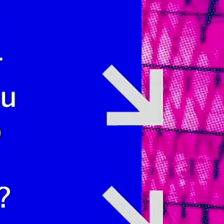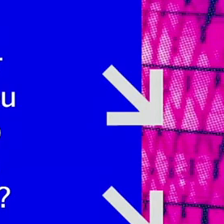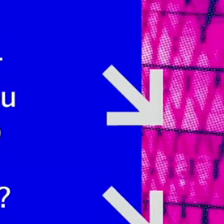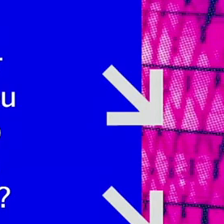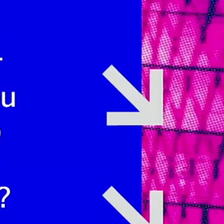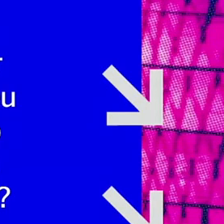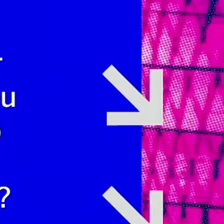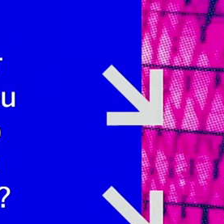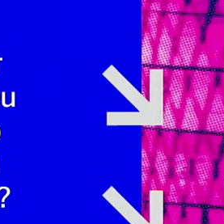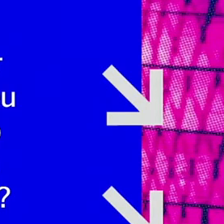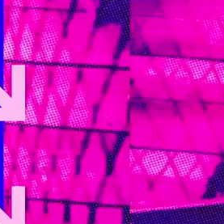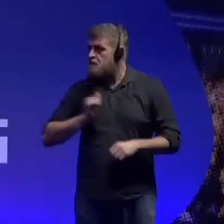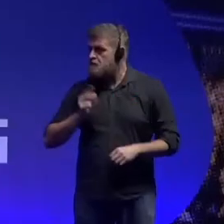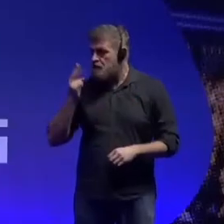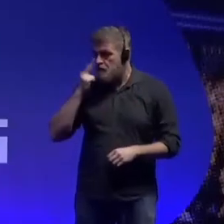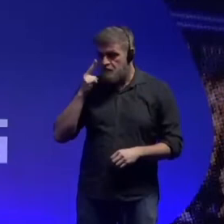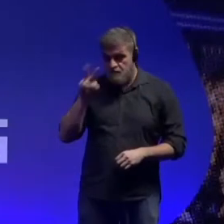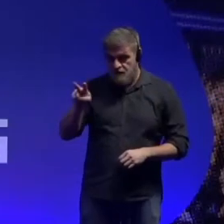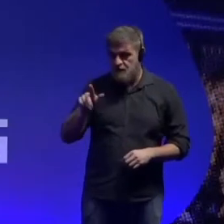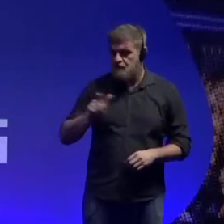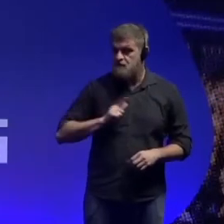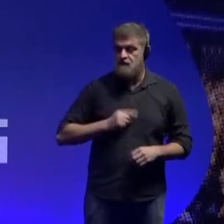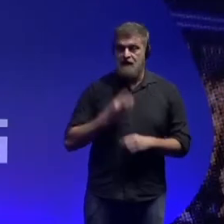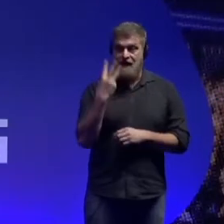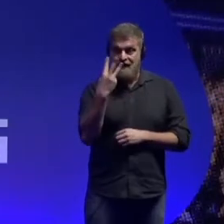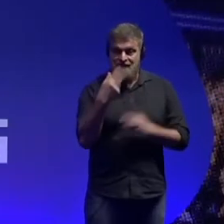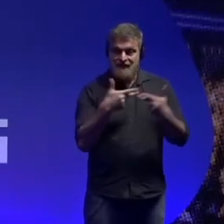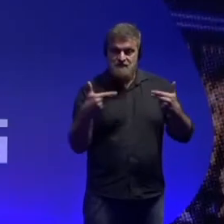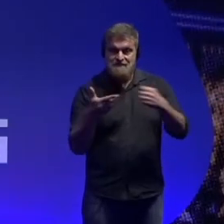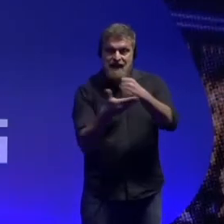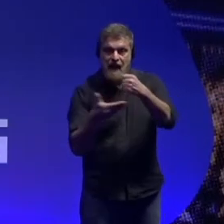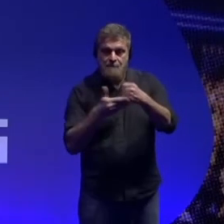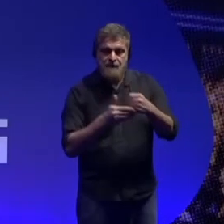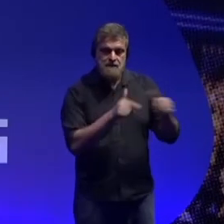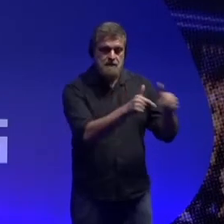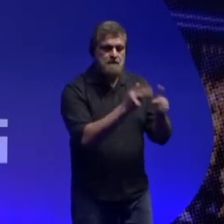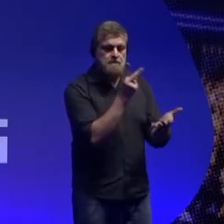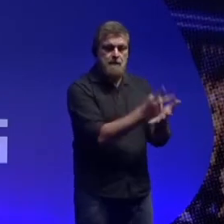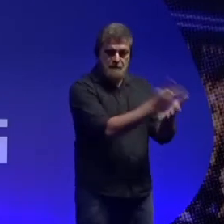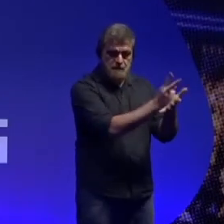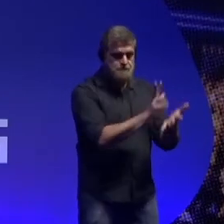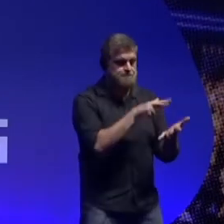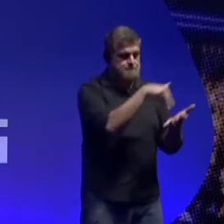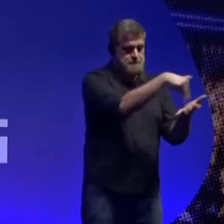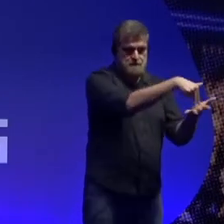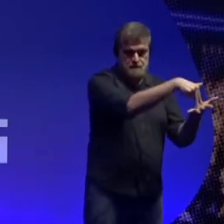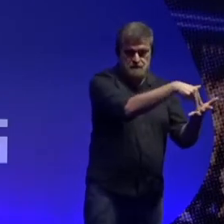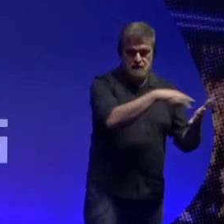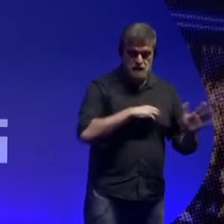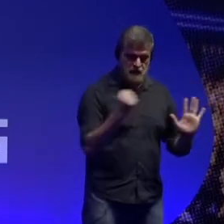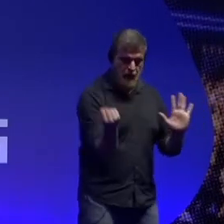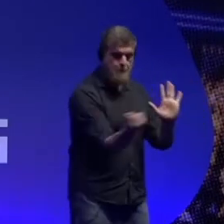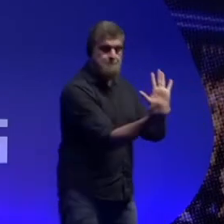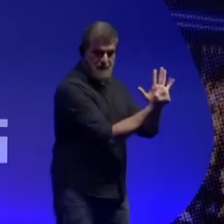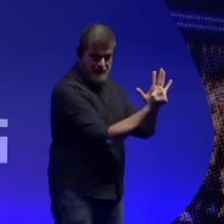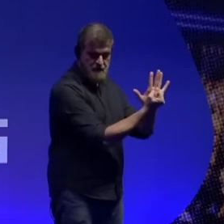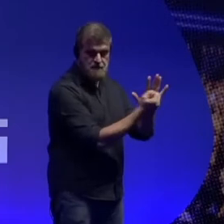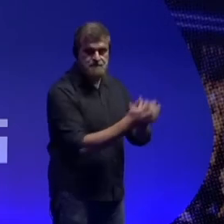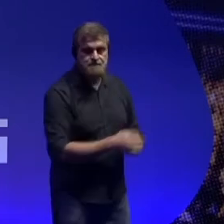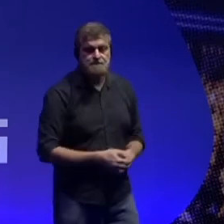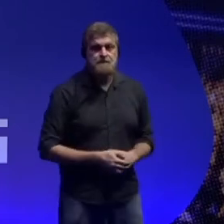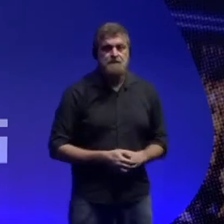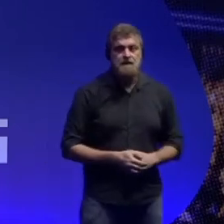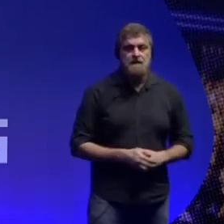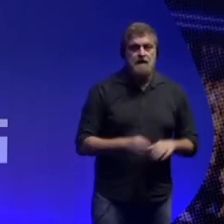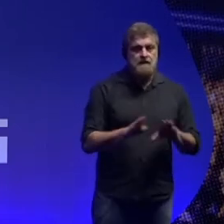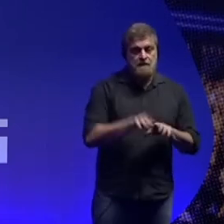Ele adorava fazer frameworks. Ele falava que 3 coisas mantinham ele no trabalho. Ele tinha que estar deixando a marca dele, impactando algo. Ele tinha